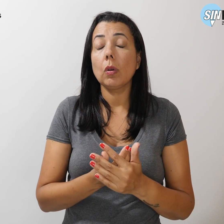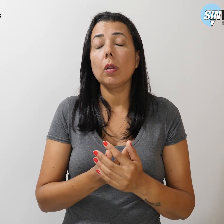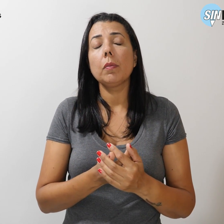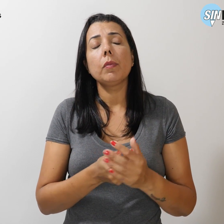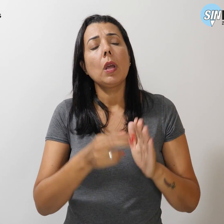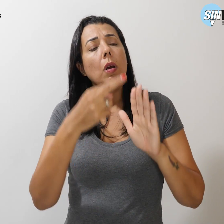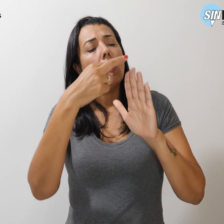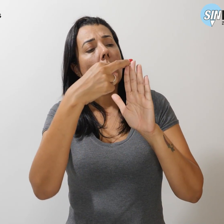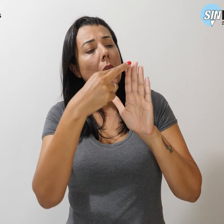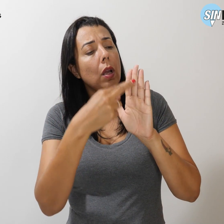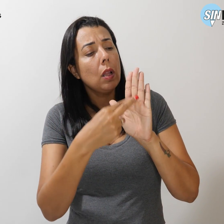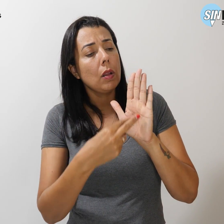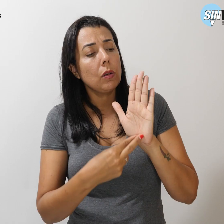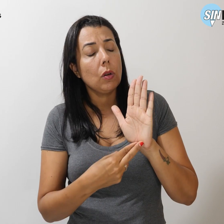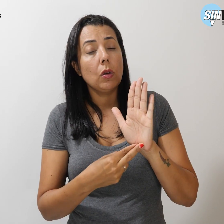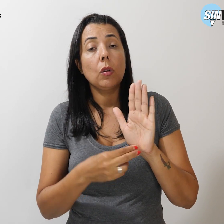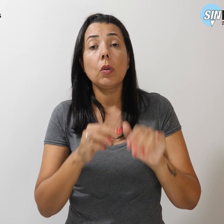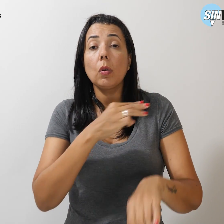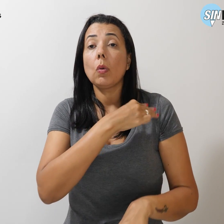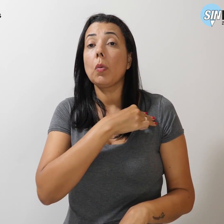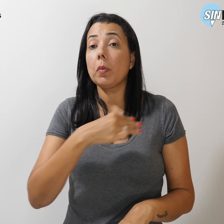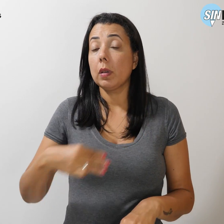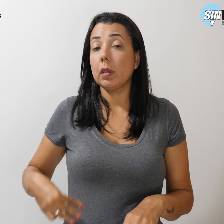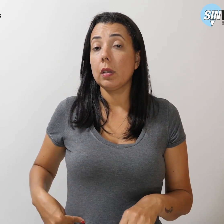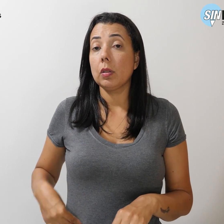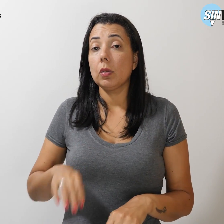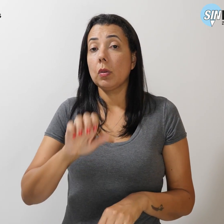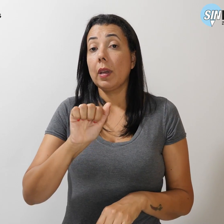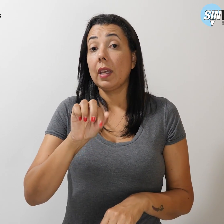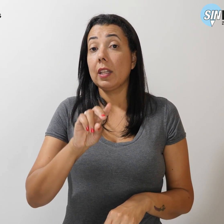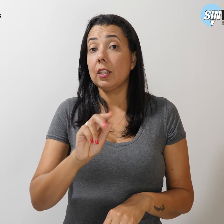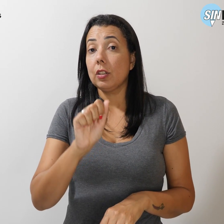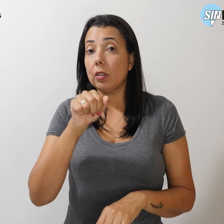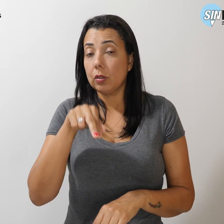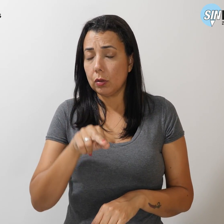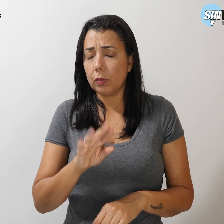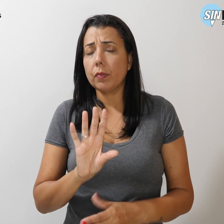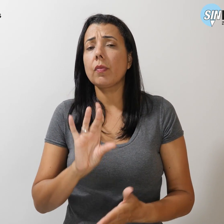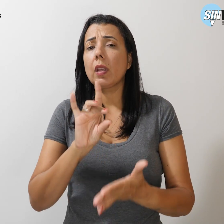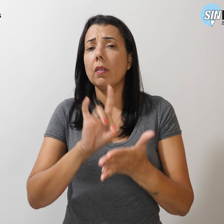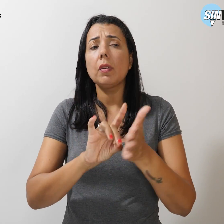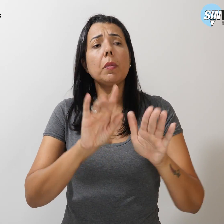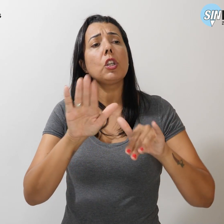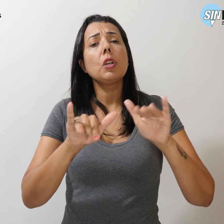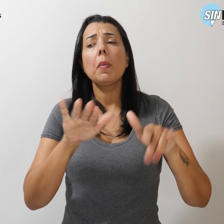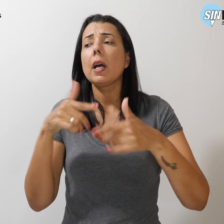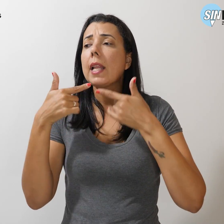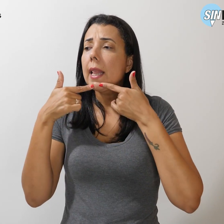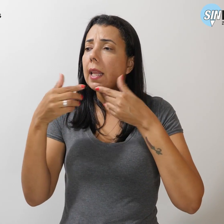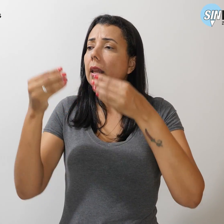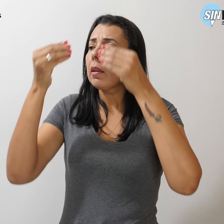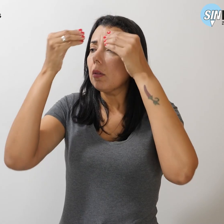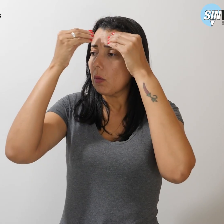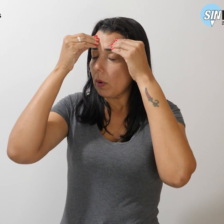relatório, o ministro Edson Fachin afirma que a chamada linguagem neutra, ou